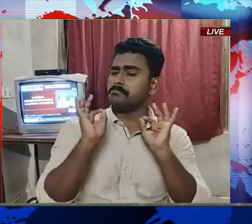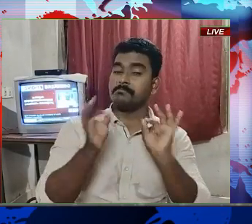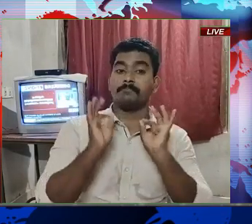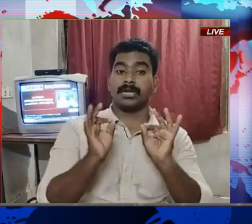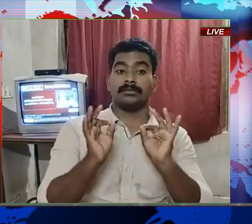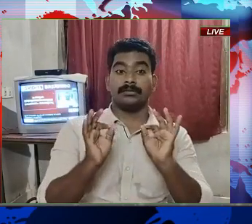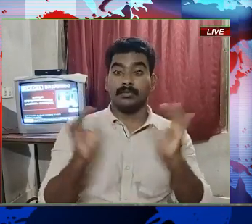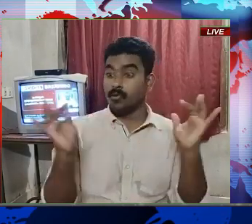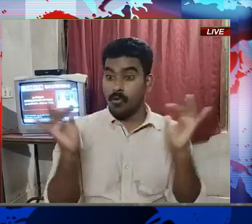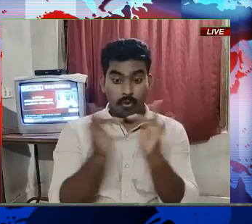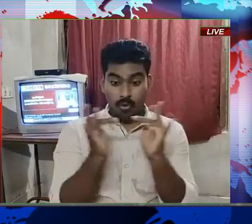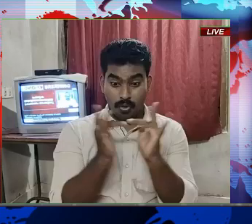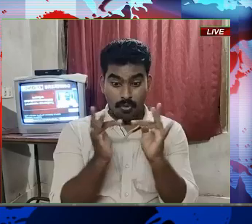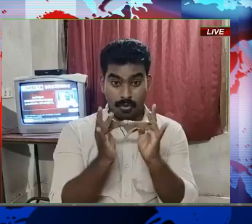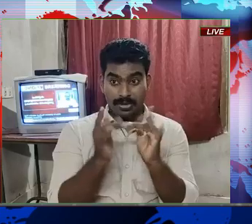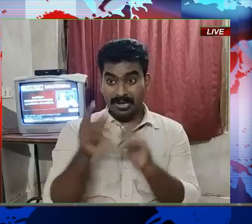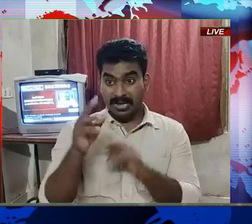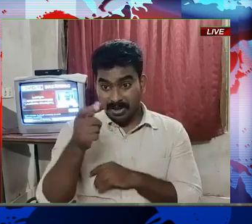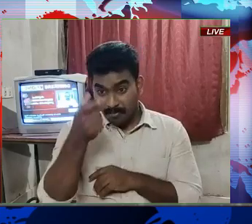വിരമിക്കുന്നയാൾ